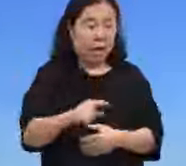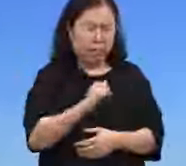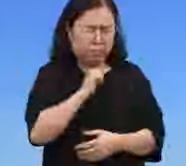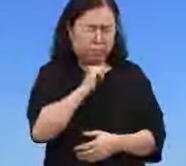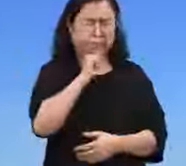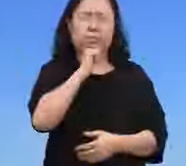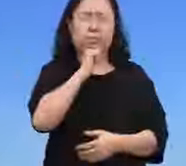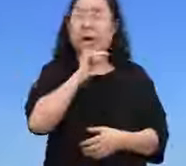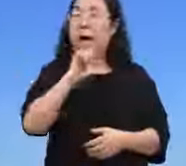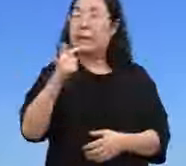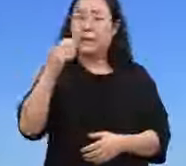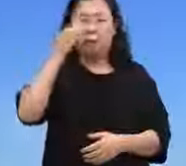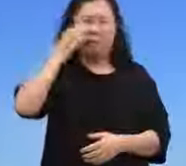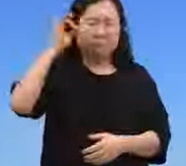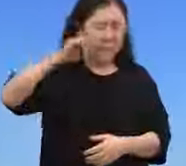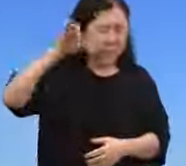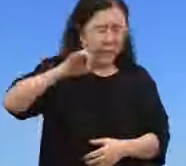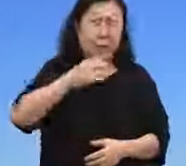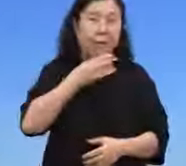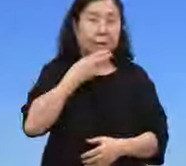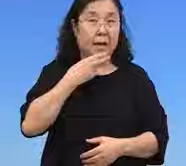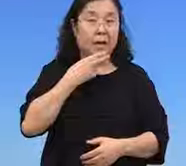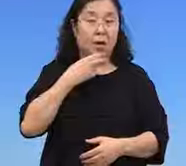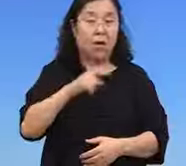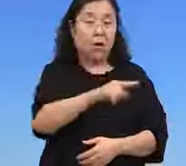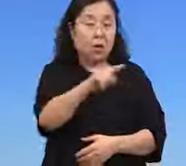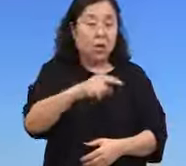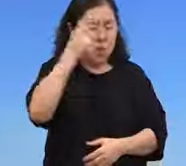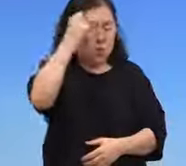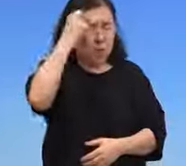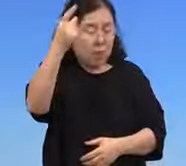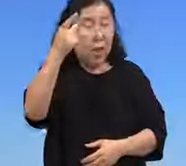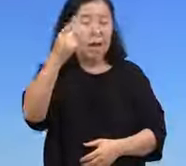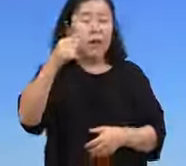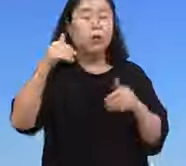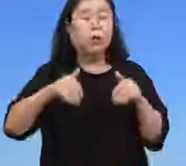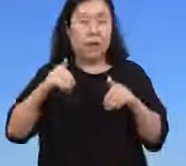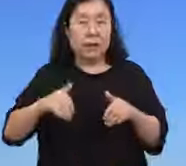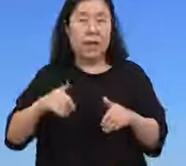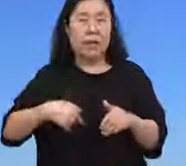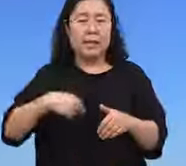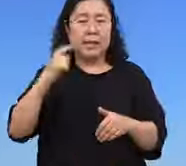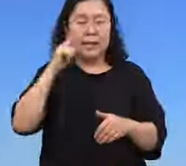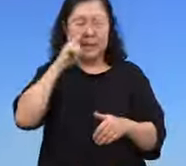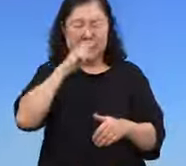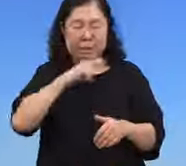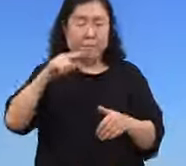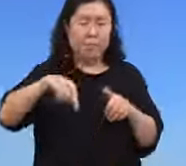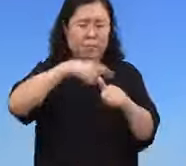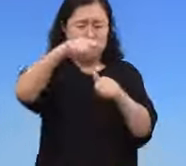안 된다. 위대한 종들이다. 이 열악한 조건 속에서